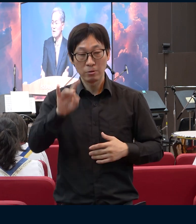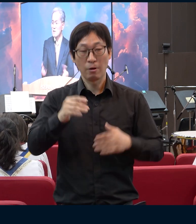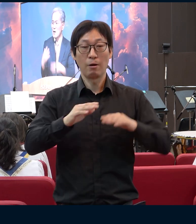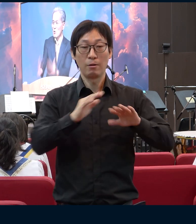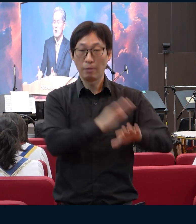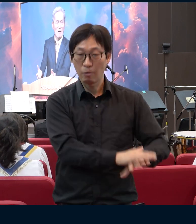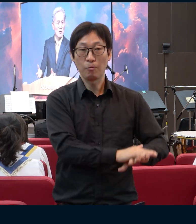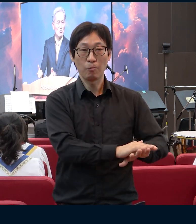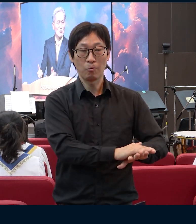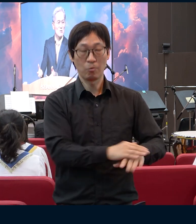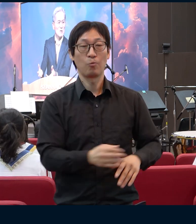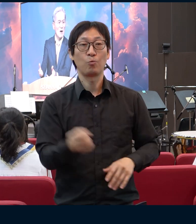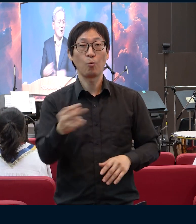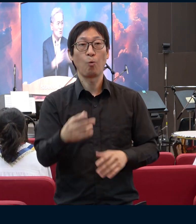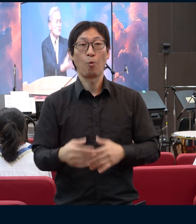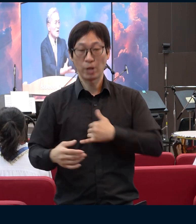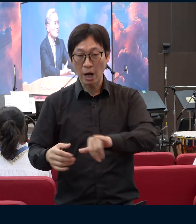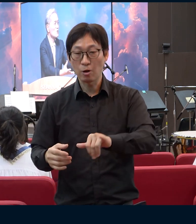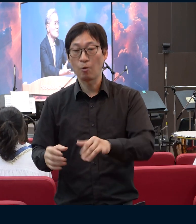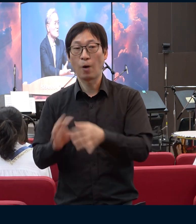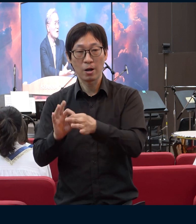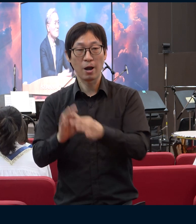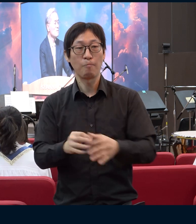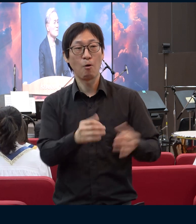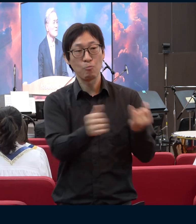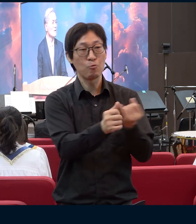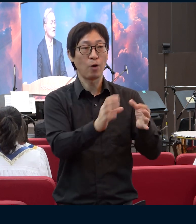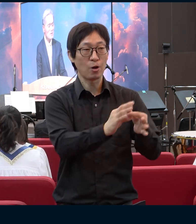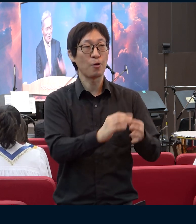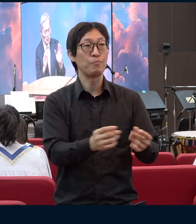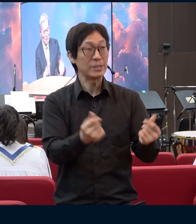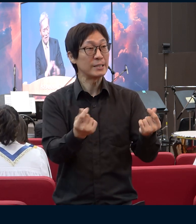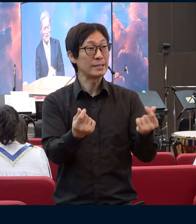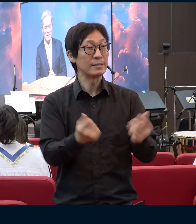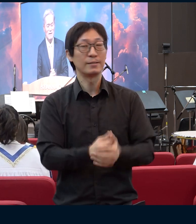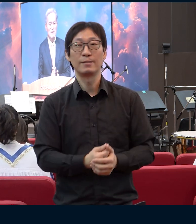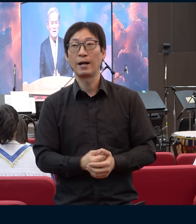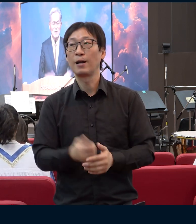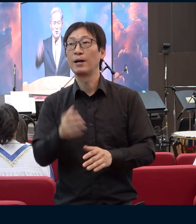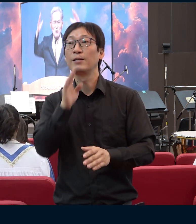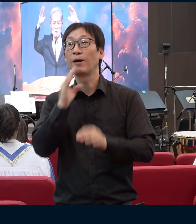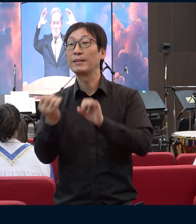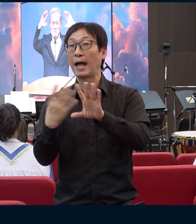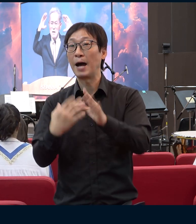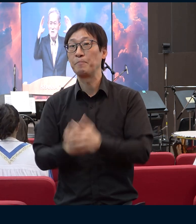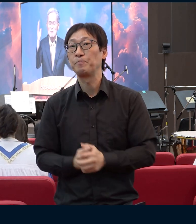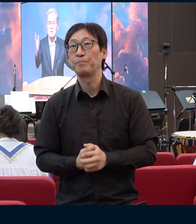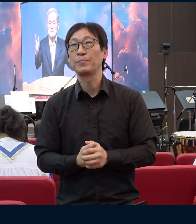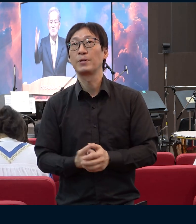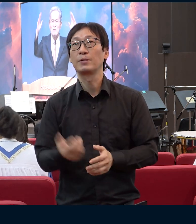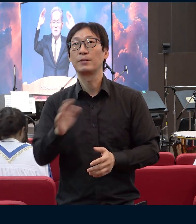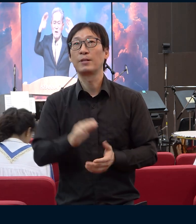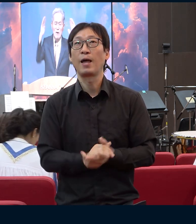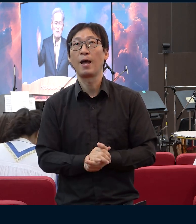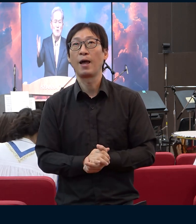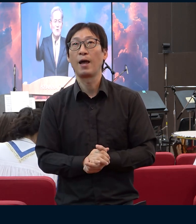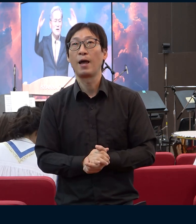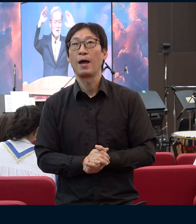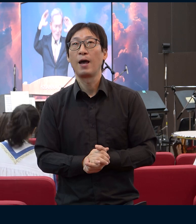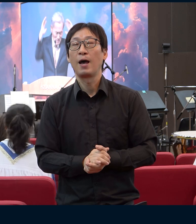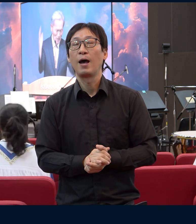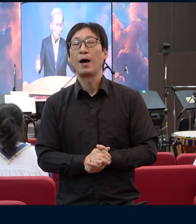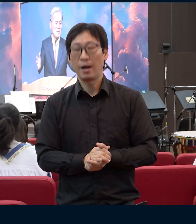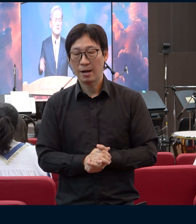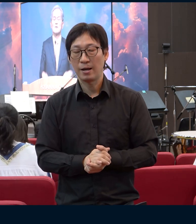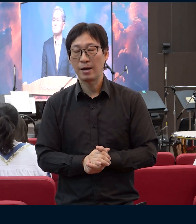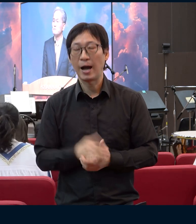거예요. 자녀와의 관계도 그렇습니다. 부부관계도 그렇습니다. 자, 그런데 그래서 정말 힘든데 주님 은혜